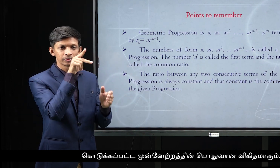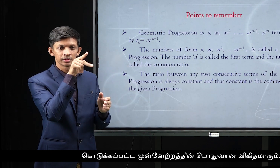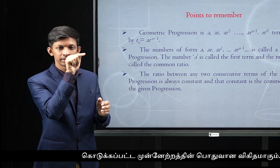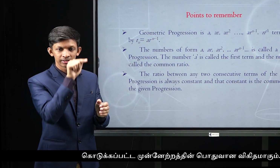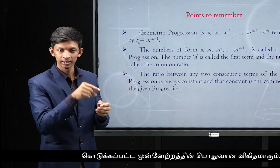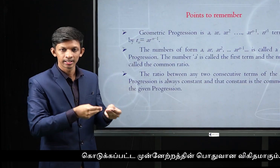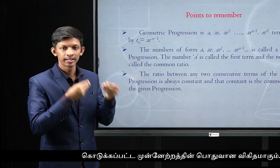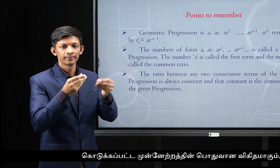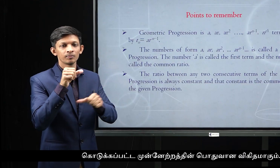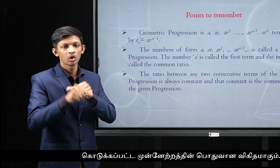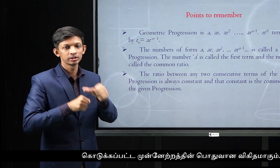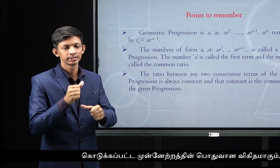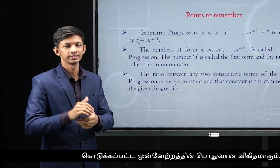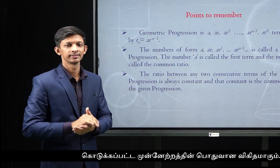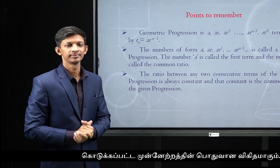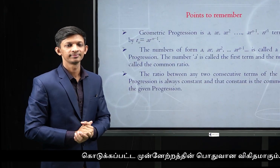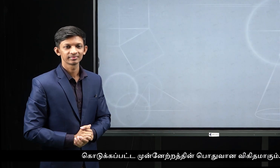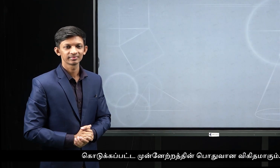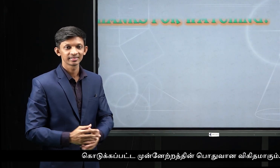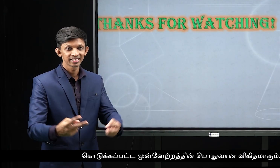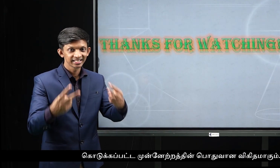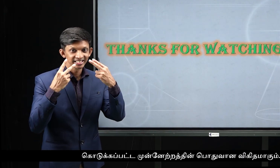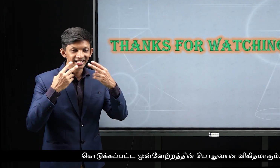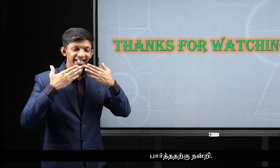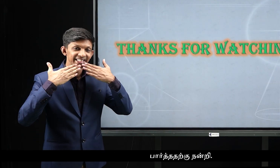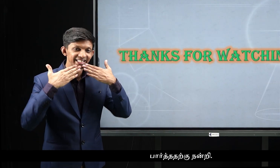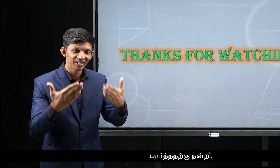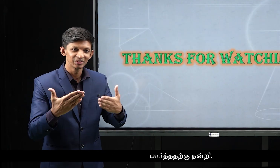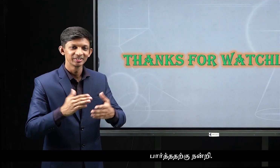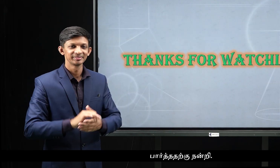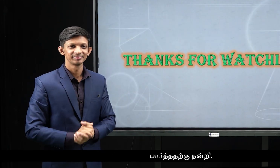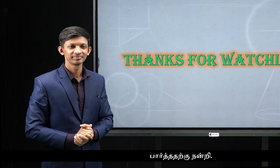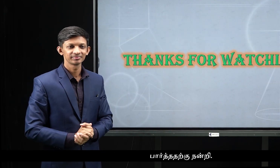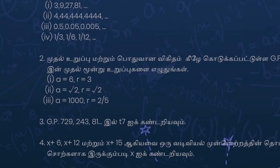கொடுக்கப்பட்ட முன்னேற்றத்தின் பொதுவான விகிதமாகும். பார்த்ததற்கு நன்றி.